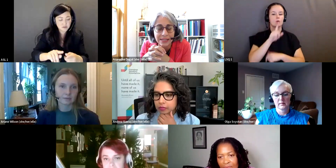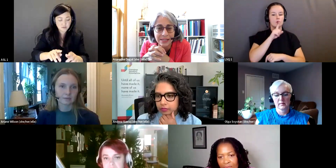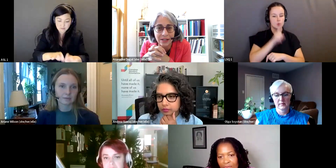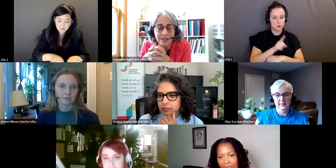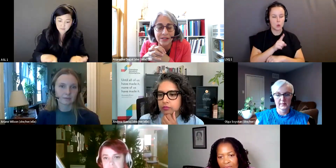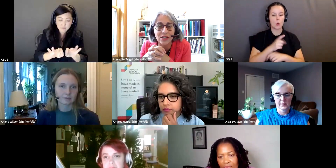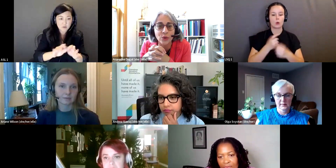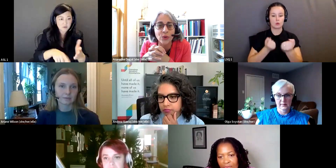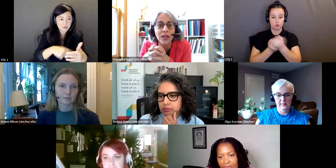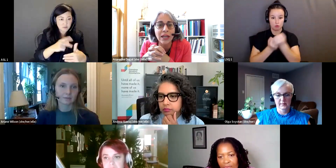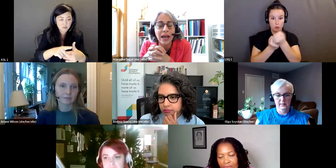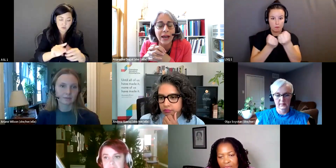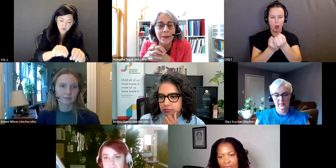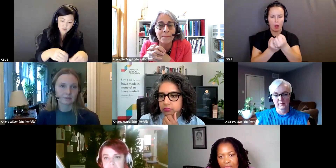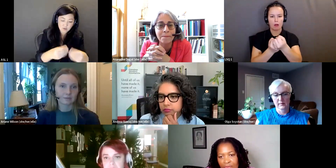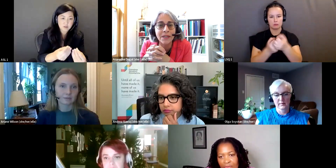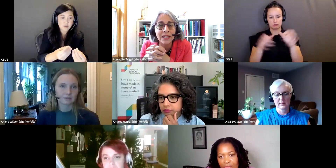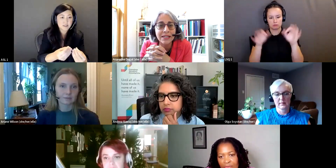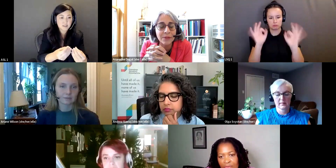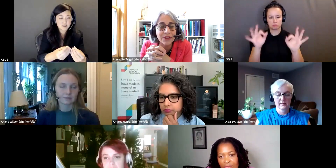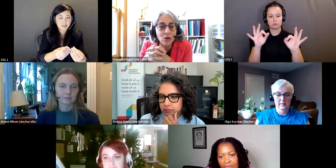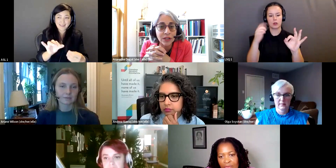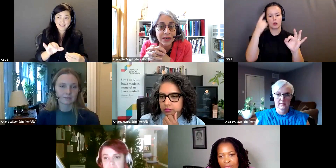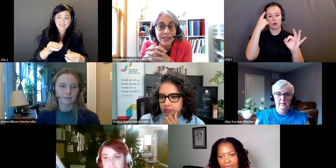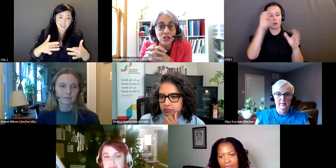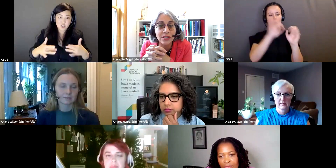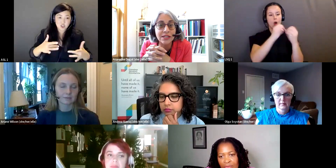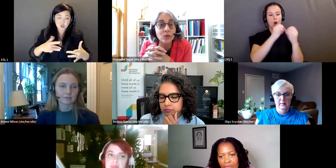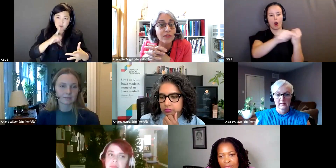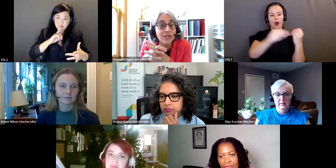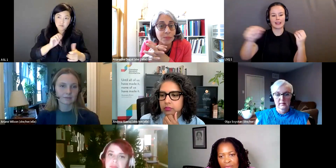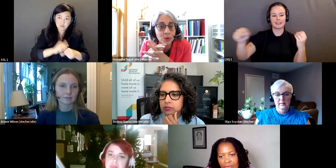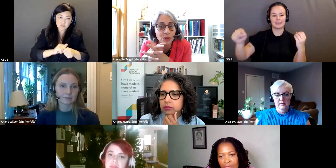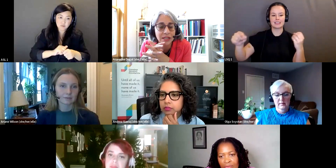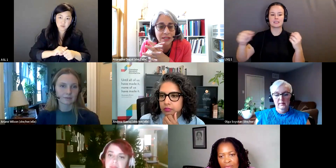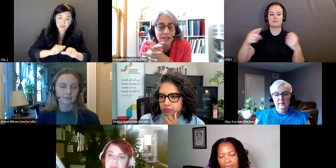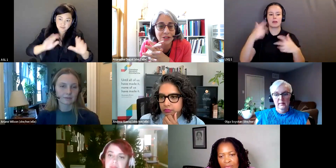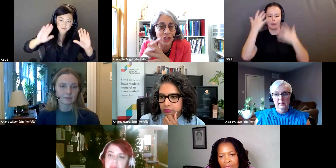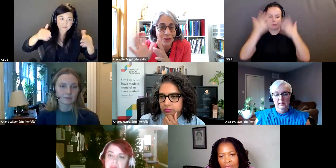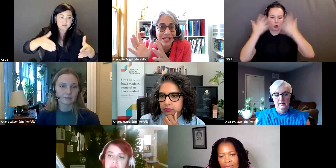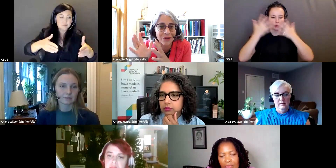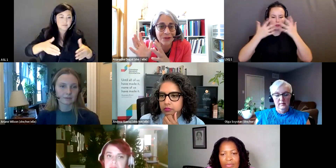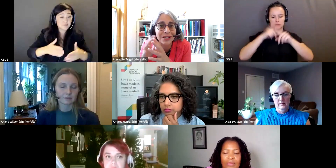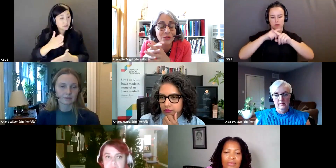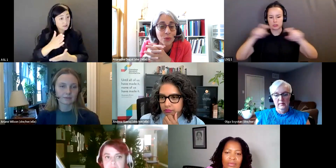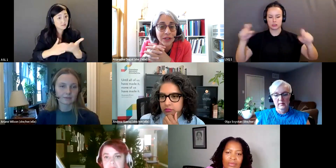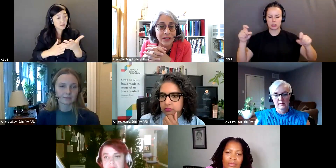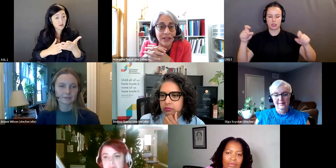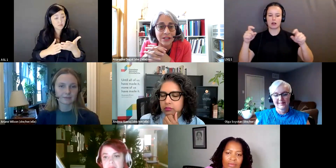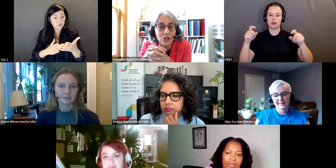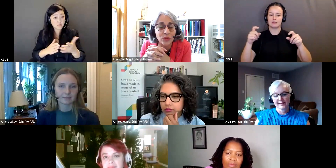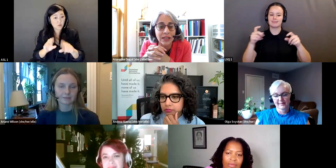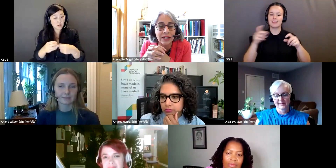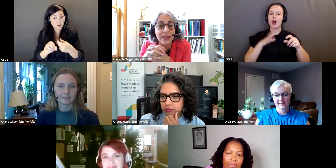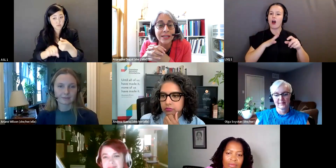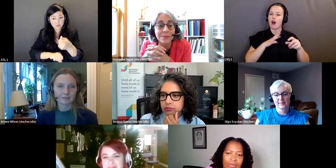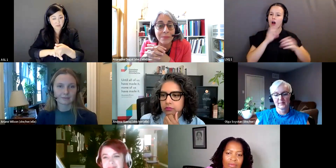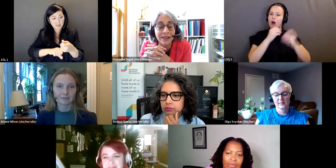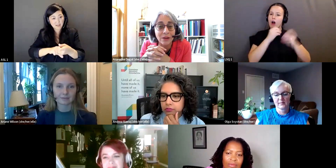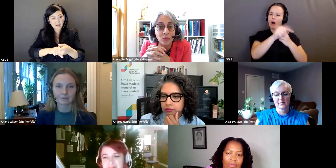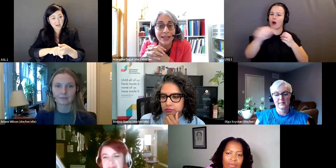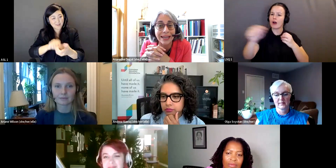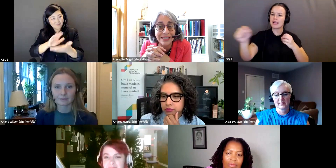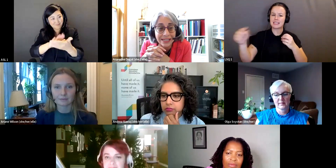que le soutien soit offert aux organismes clés par rapport aux préoccupations clés. Certains des organismes que